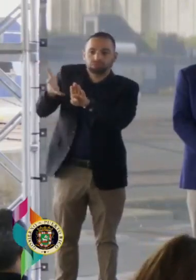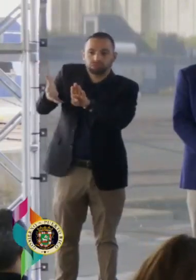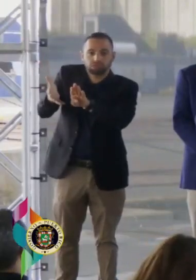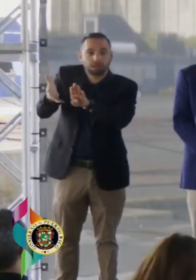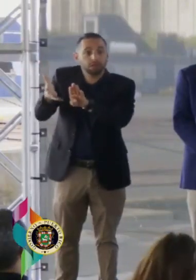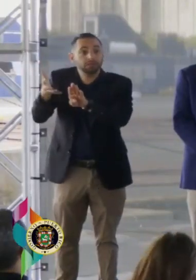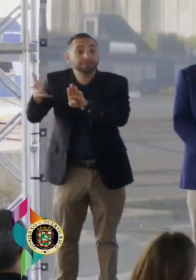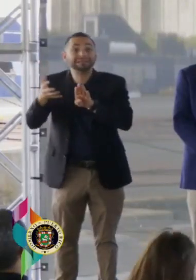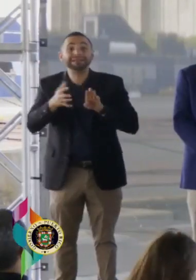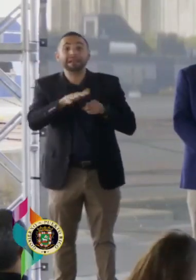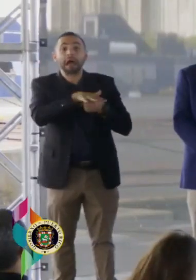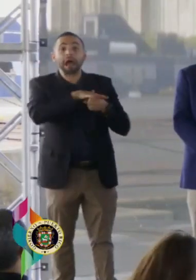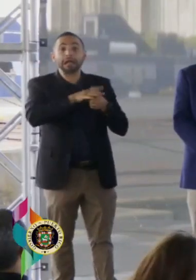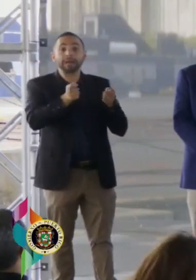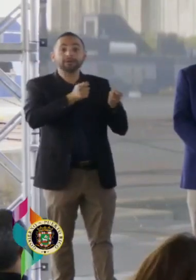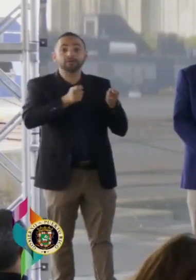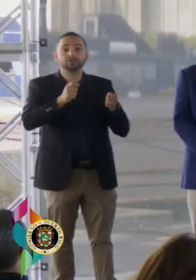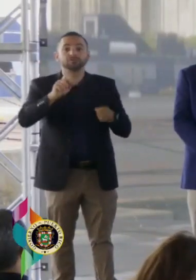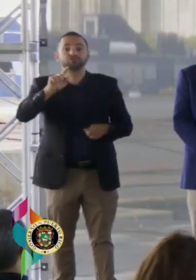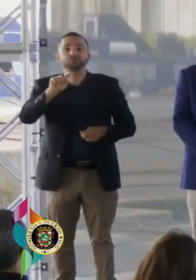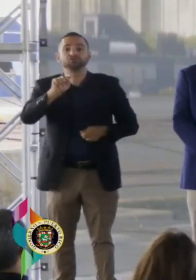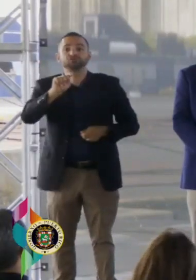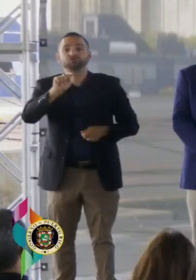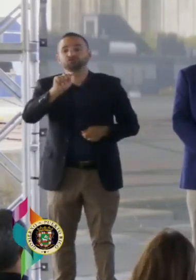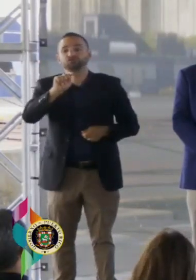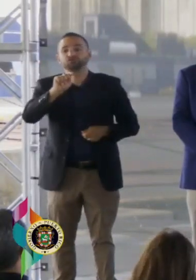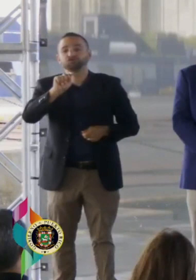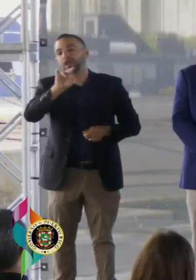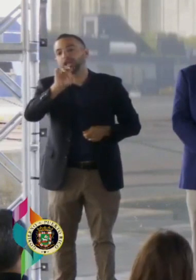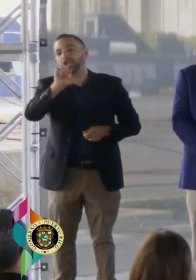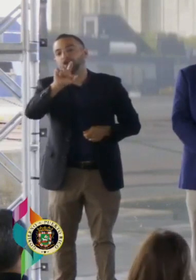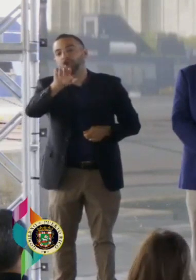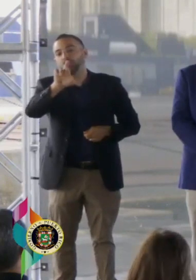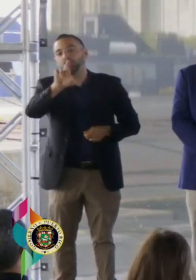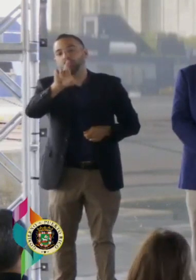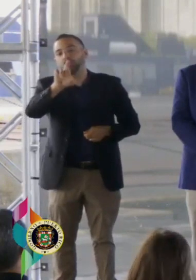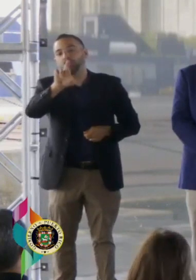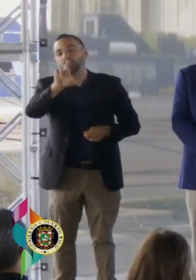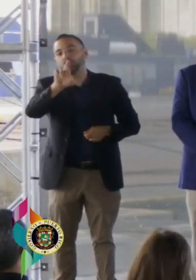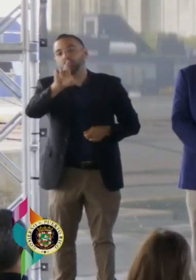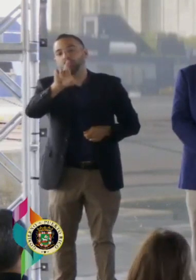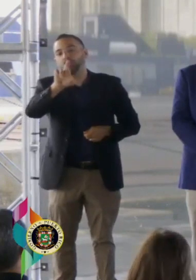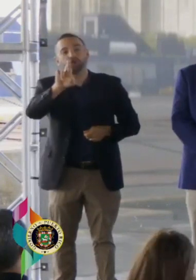el área que administra la empresa trailer Bridge en la cual